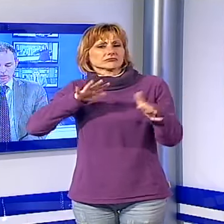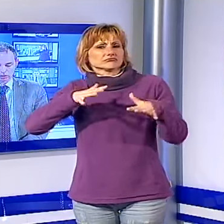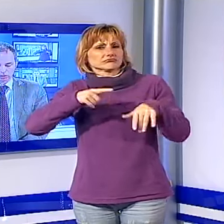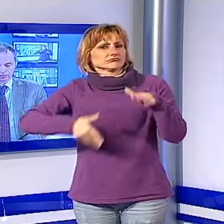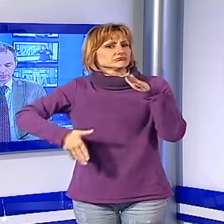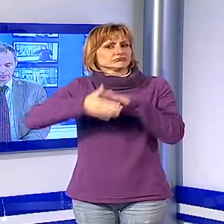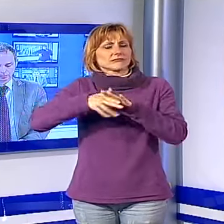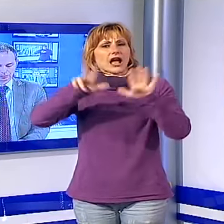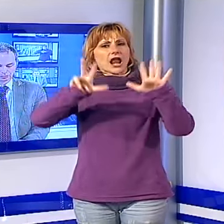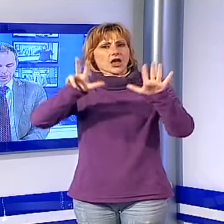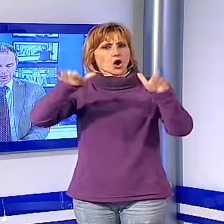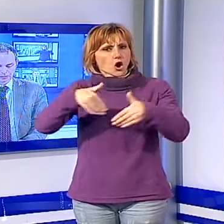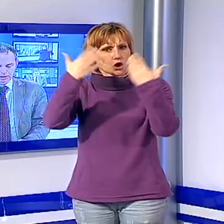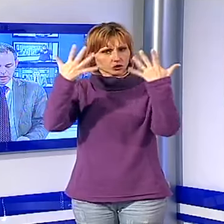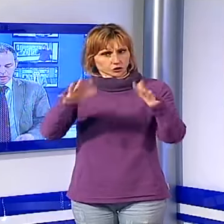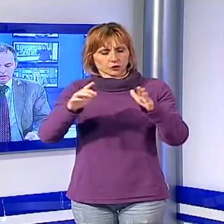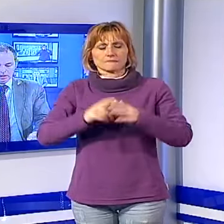alle 8.